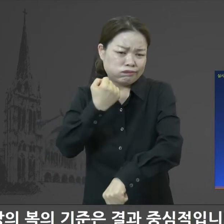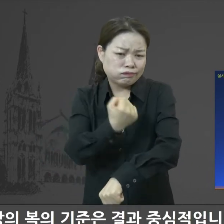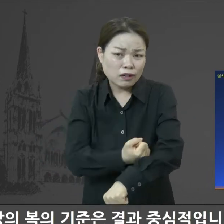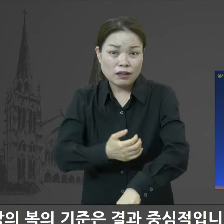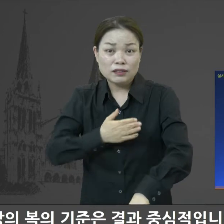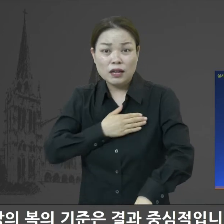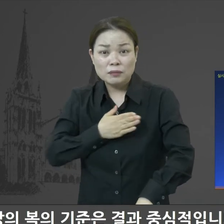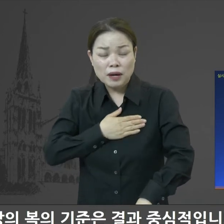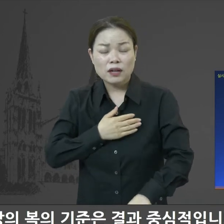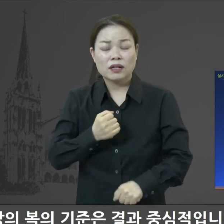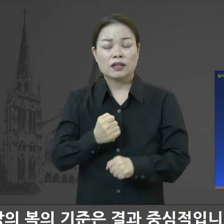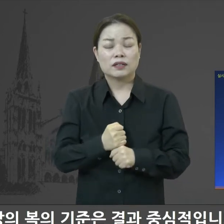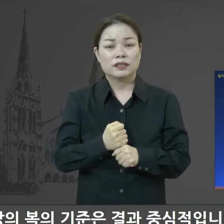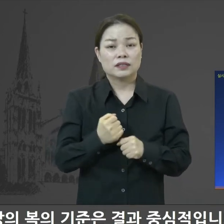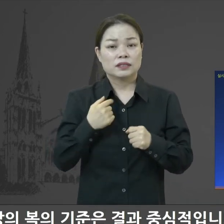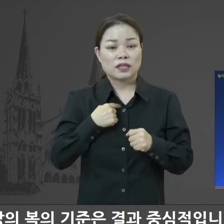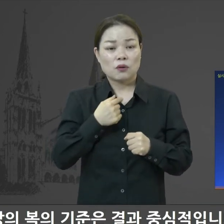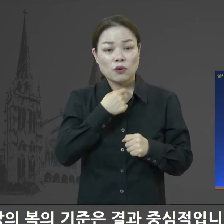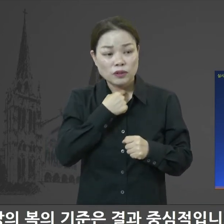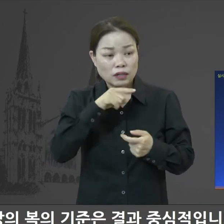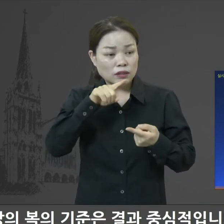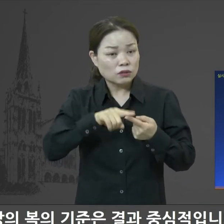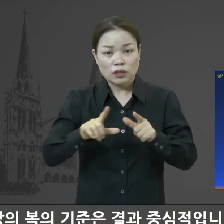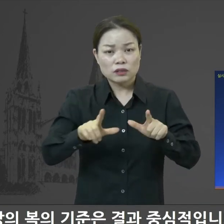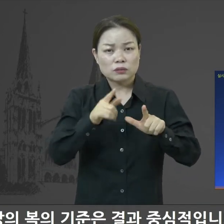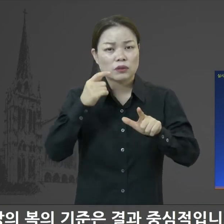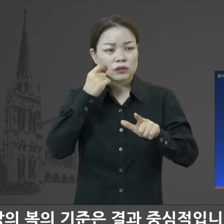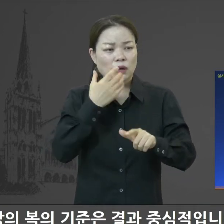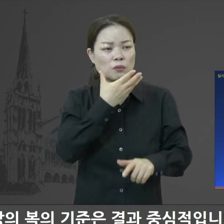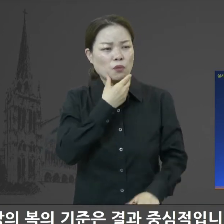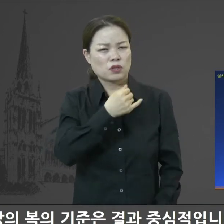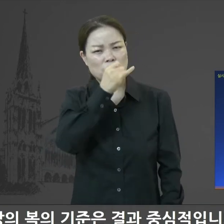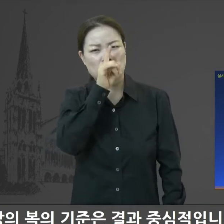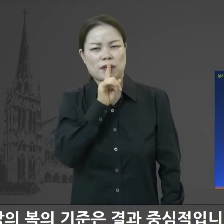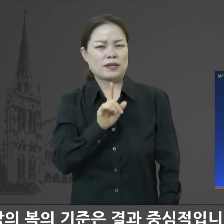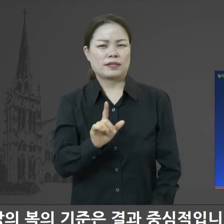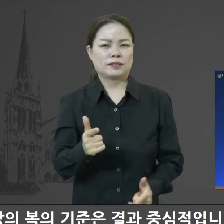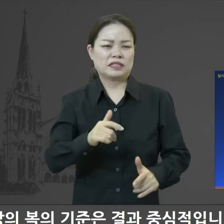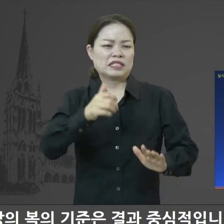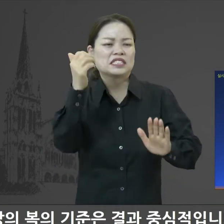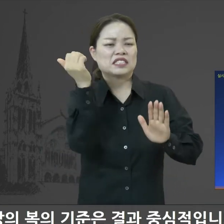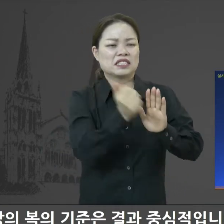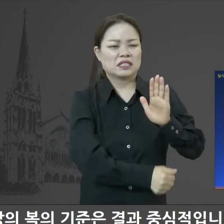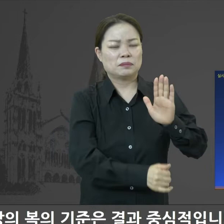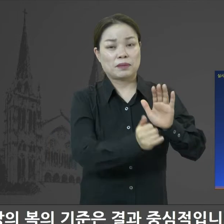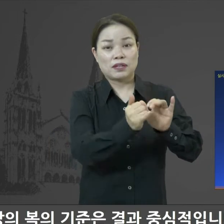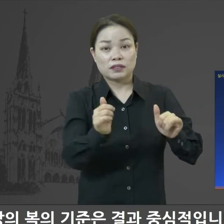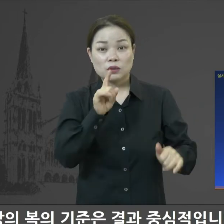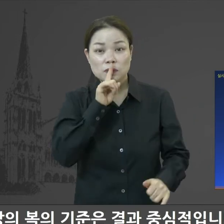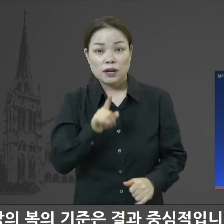내가 그런 존재가 되지 못하면 세상은 그것을 복 있다고 얘기하지 않습니다. 실패자라고 얘기하죠.